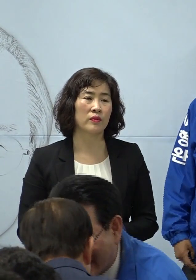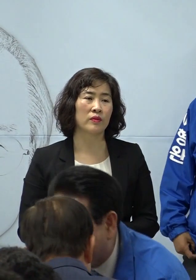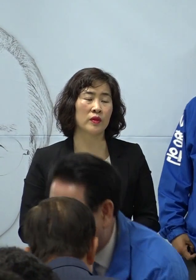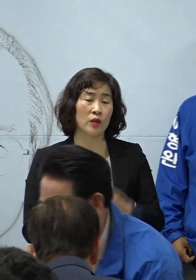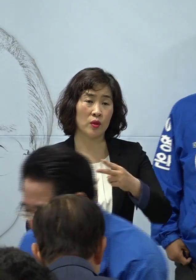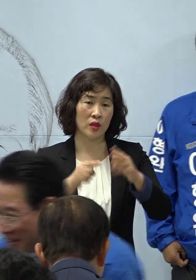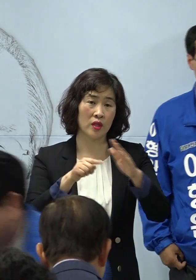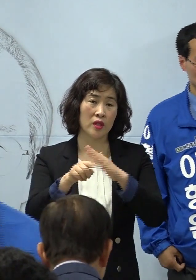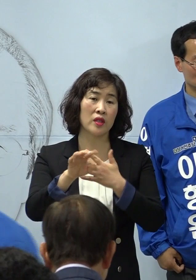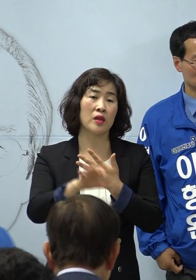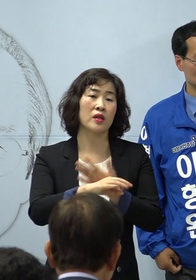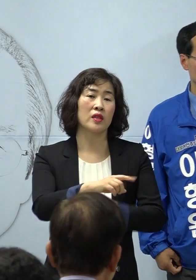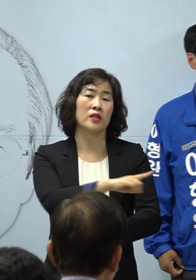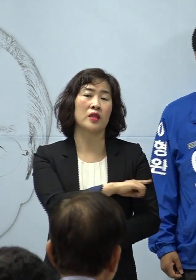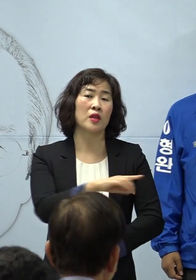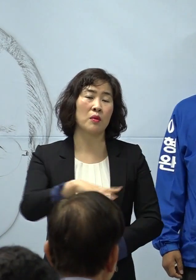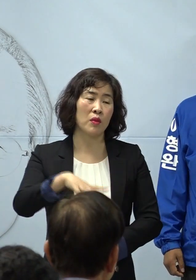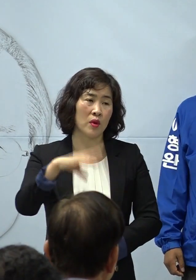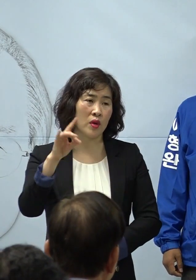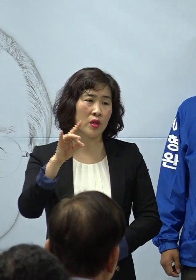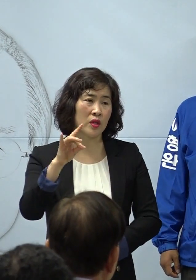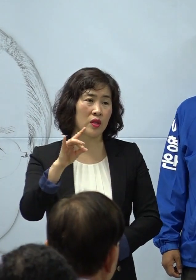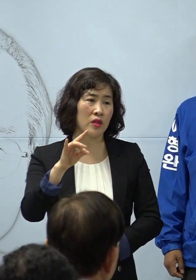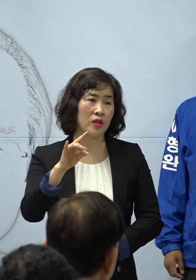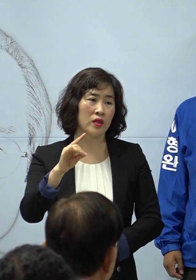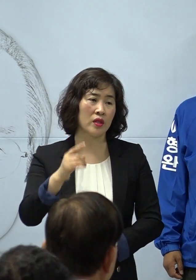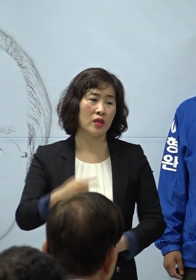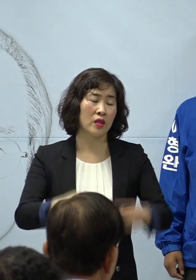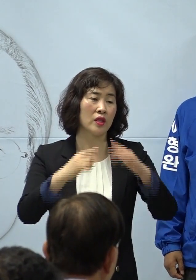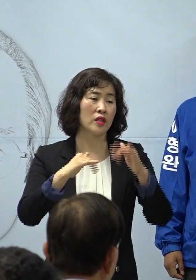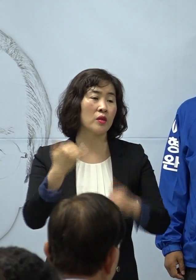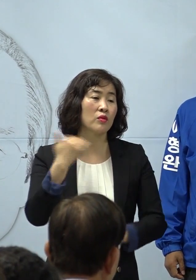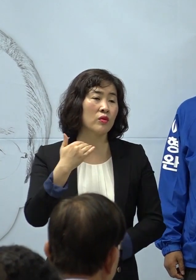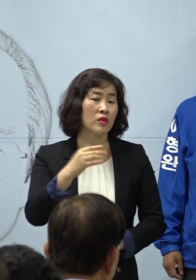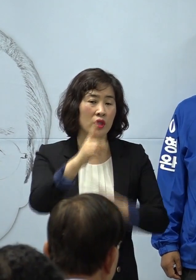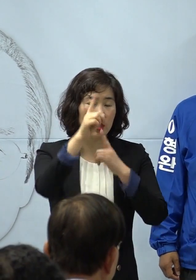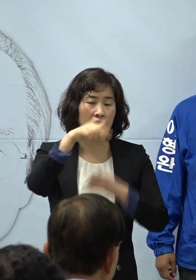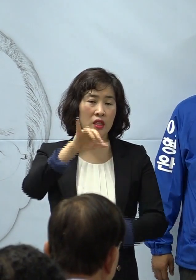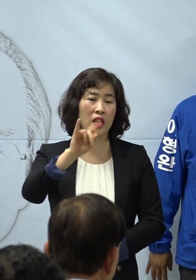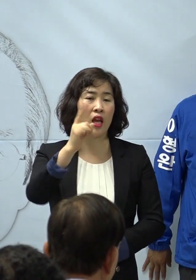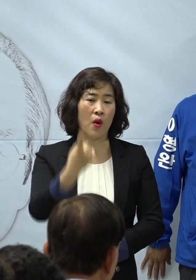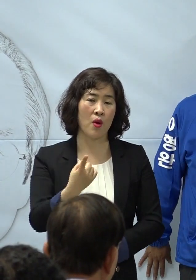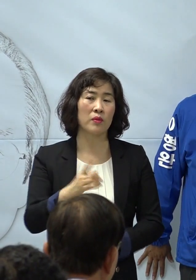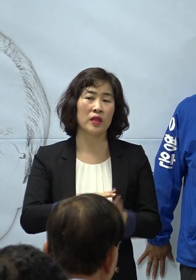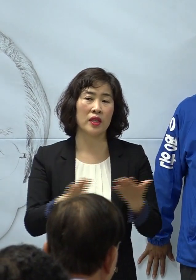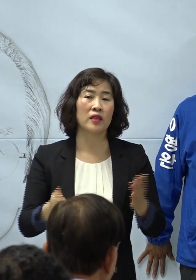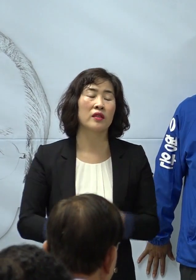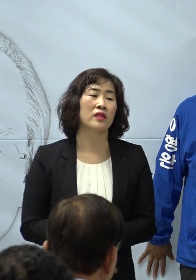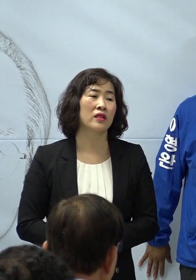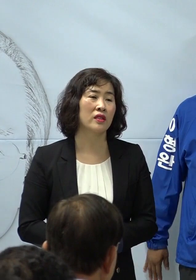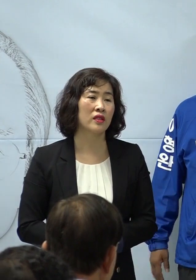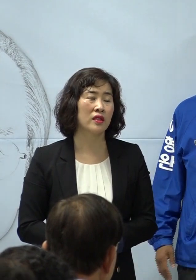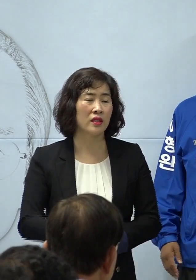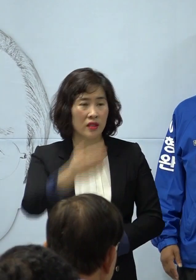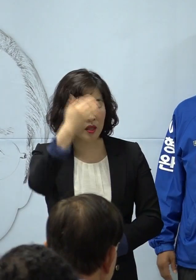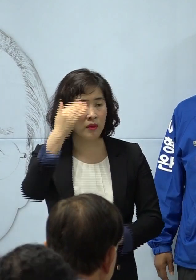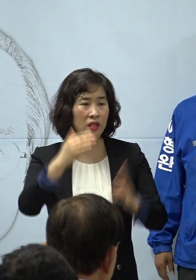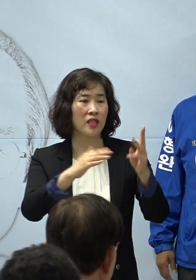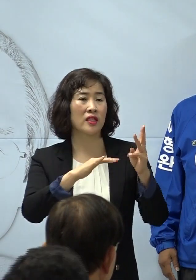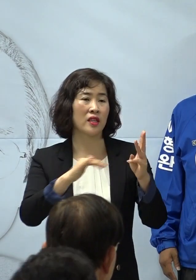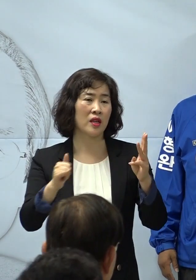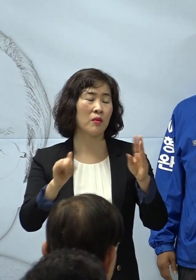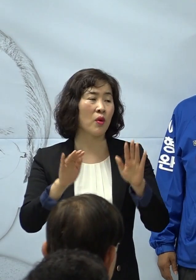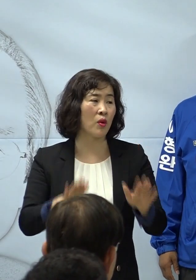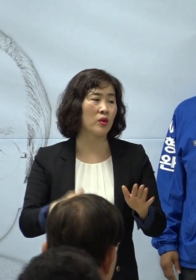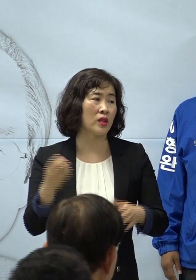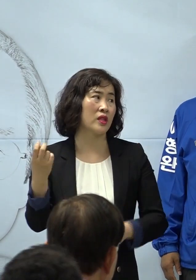들어가면 가장 먼저 와 있었던 사람이 이계호 수습사무관입니다. 그 젊은 새 청년들이